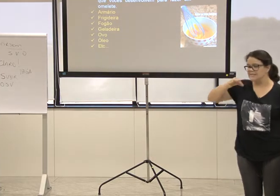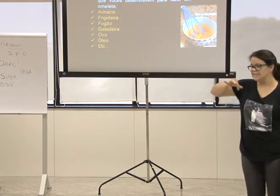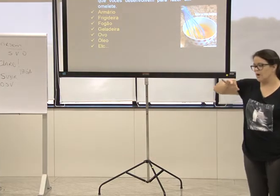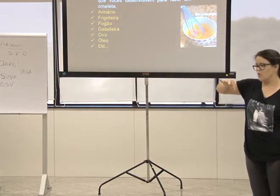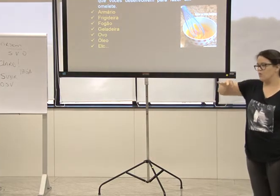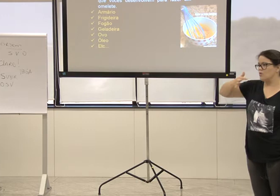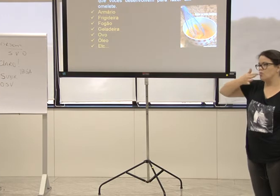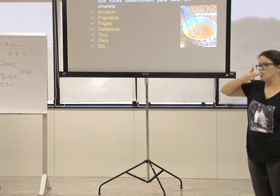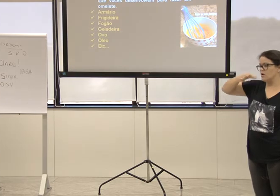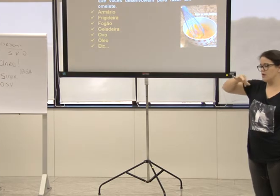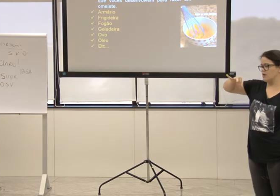Sal.